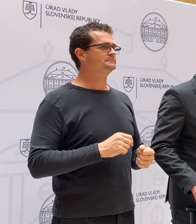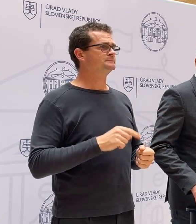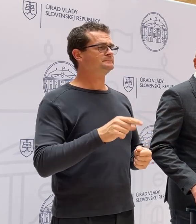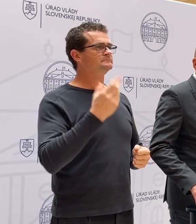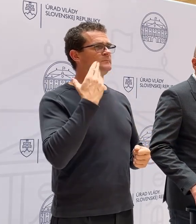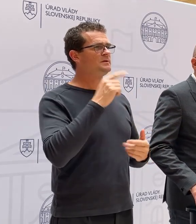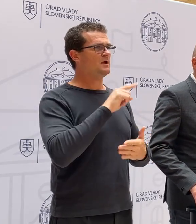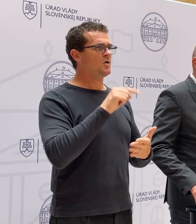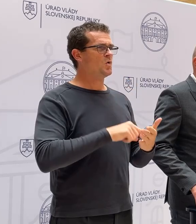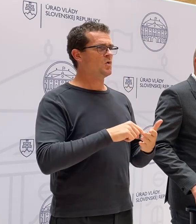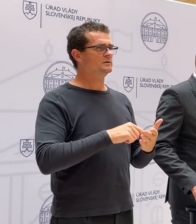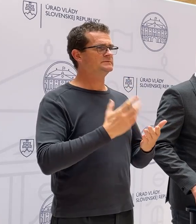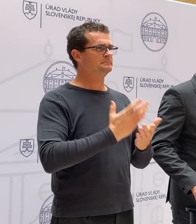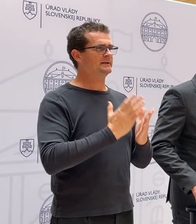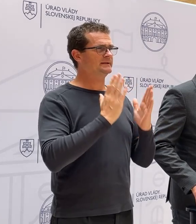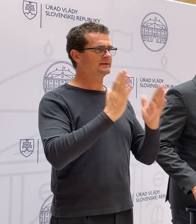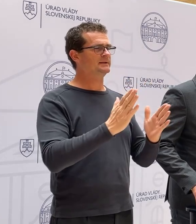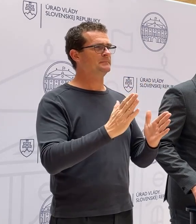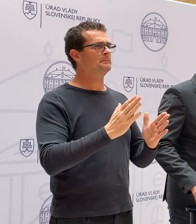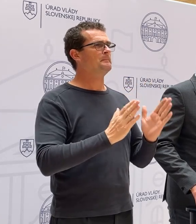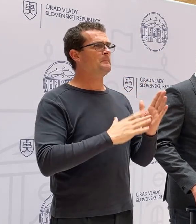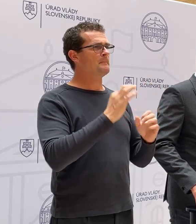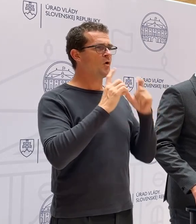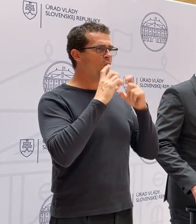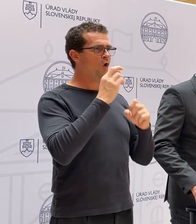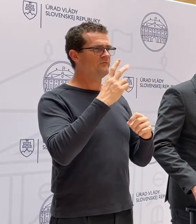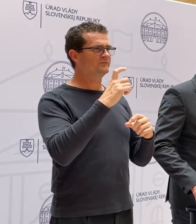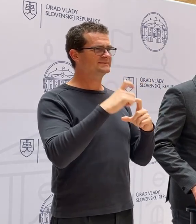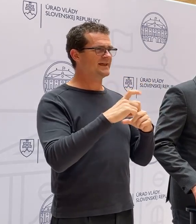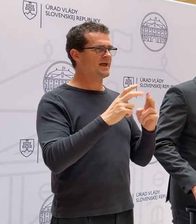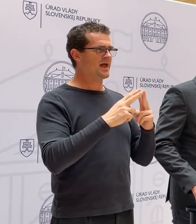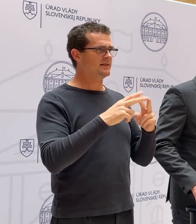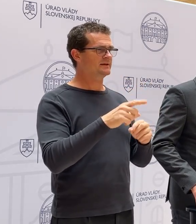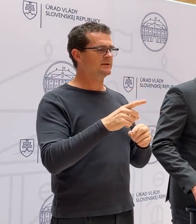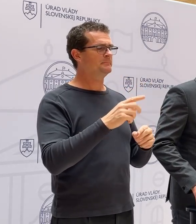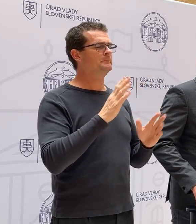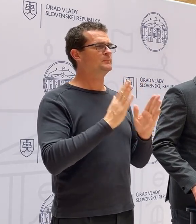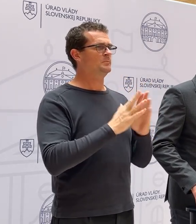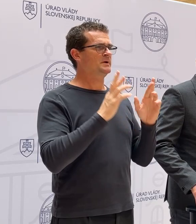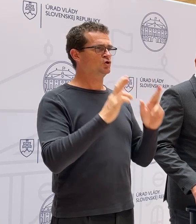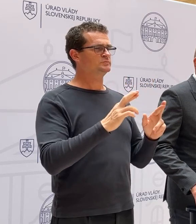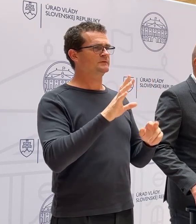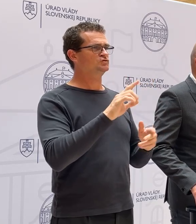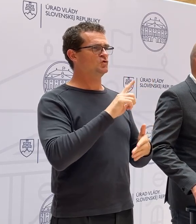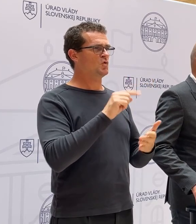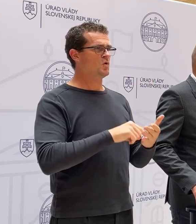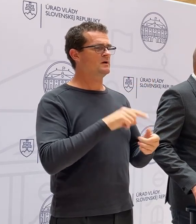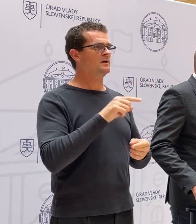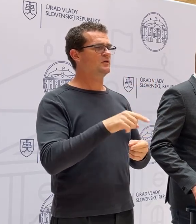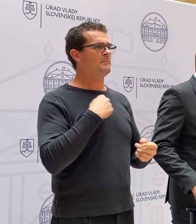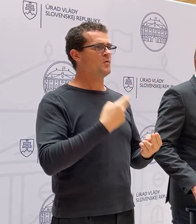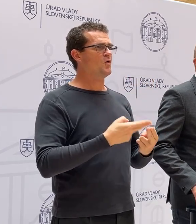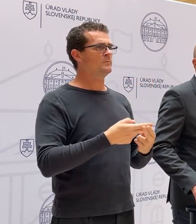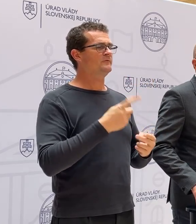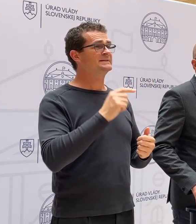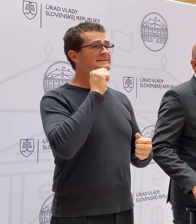bola aj otázka na Mochovce k tomu, a prosím vás, rešpektujte to aj pri vašich otázkach, k tomu vám